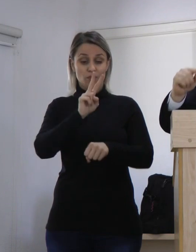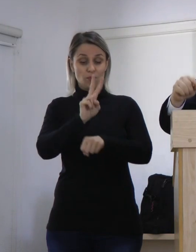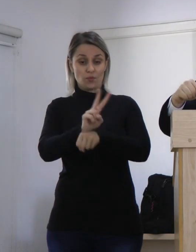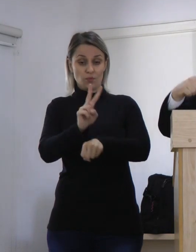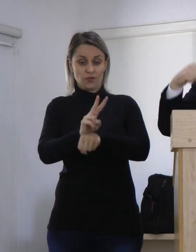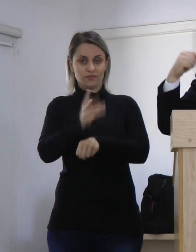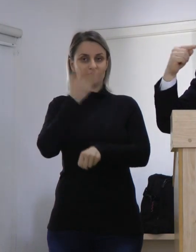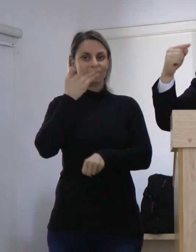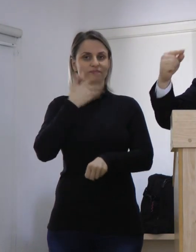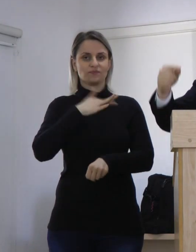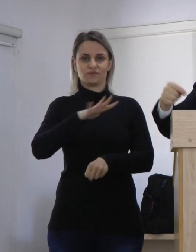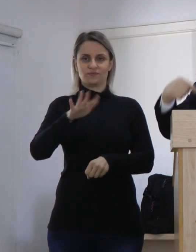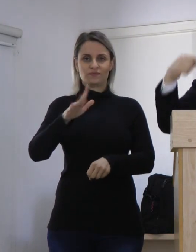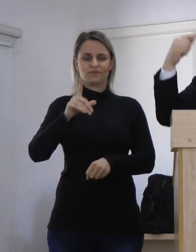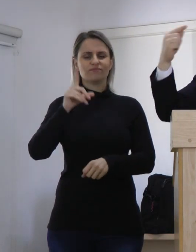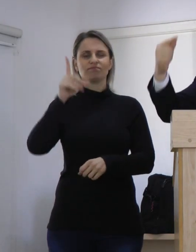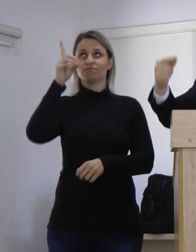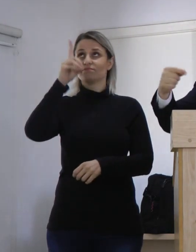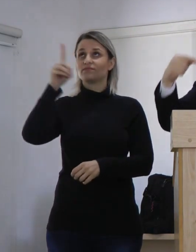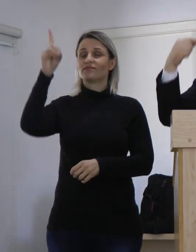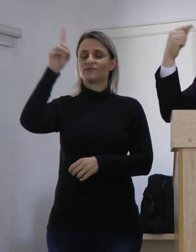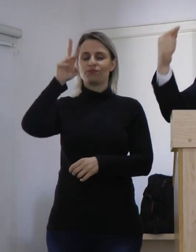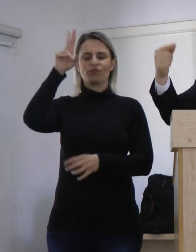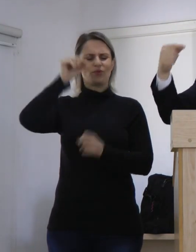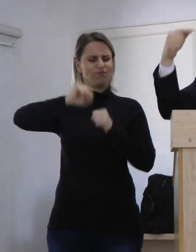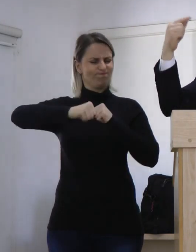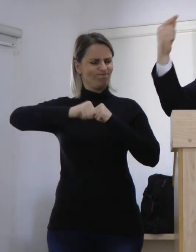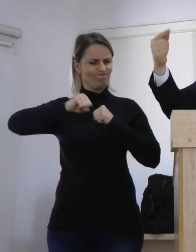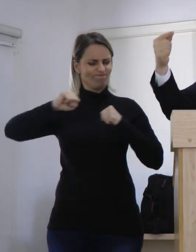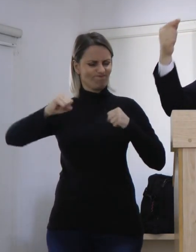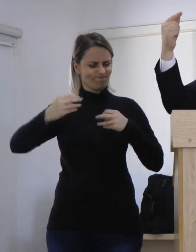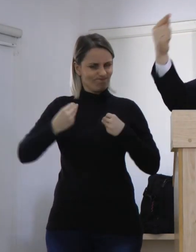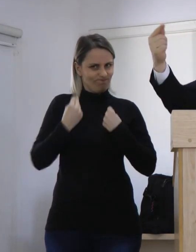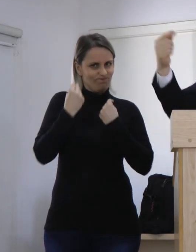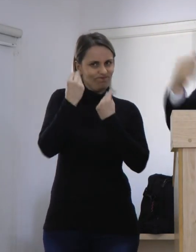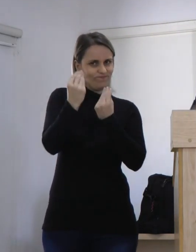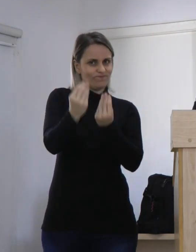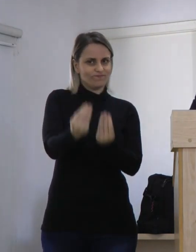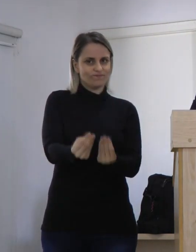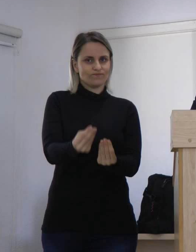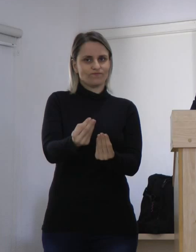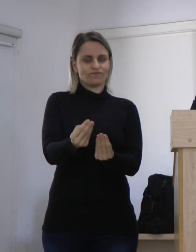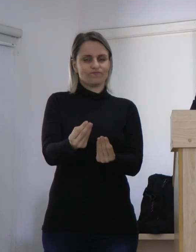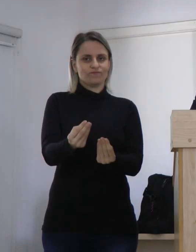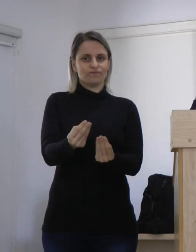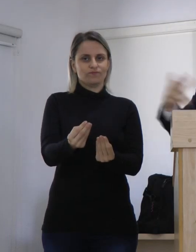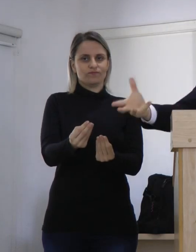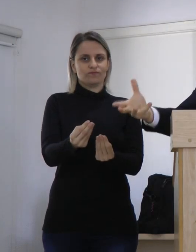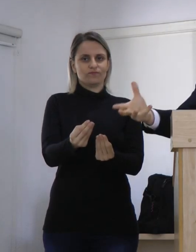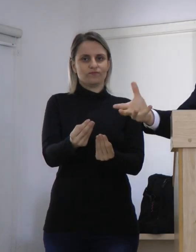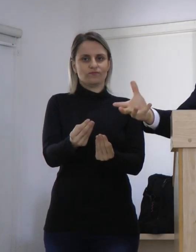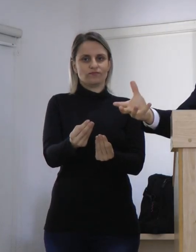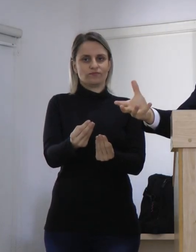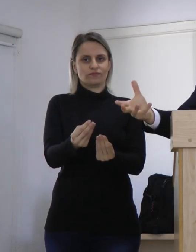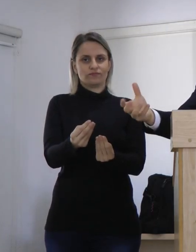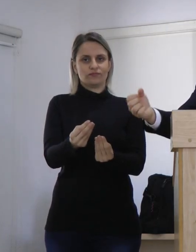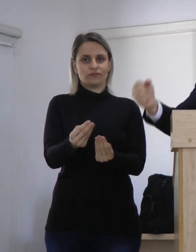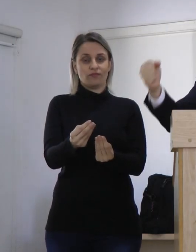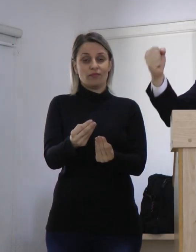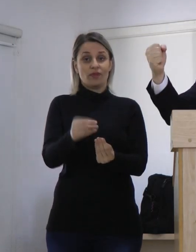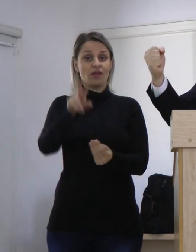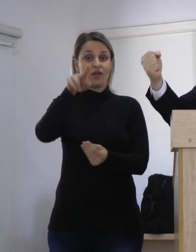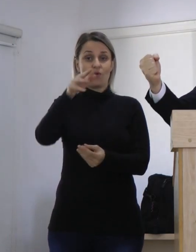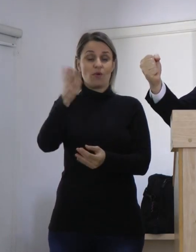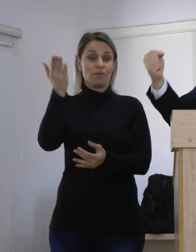Deus recompensará grande e enormemente os pais que cuidarem dessas crianças. É a ovelha desgarrada que, quando